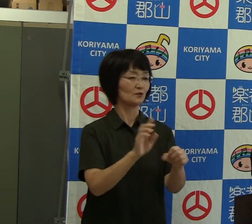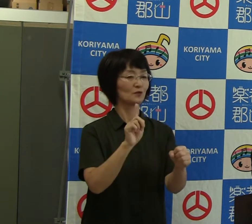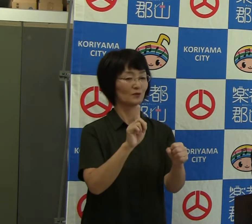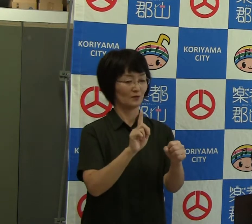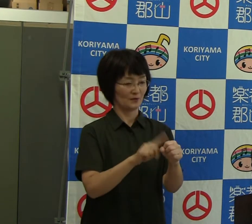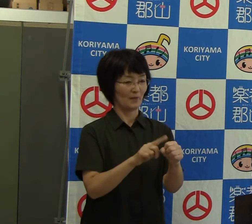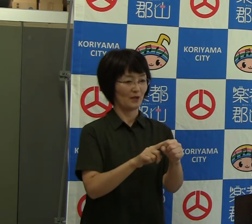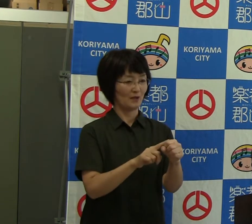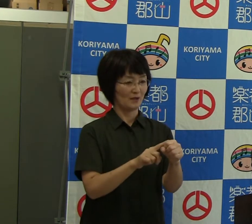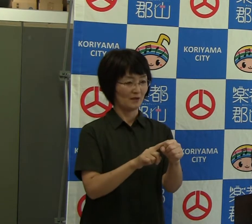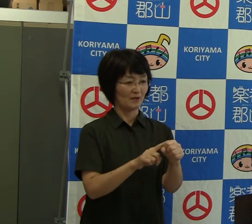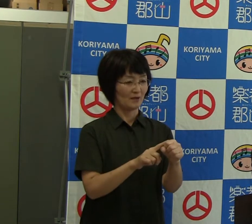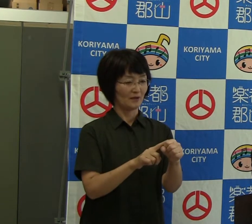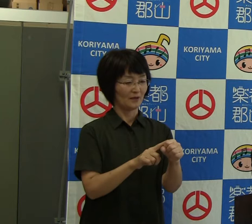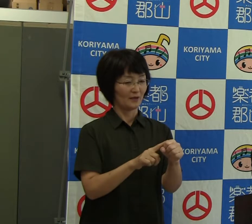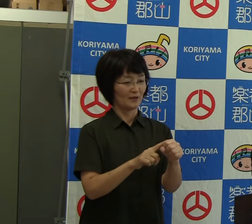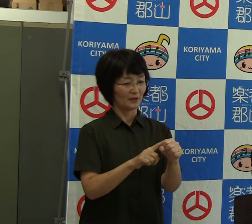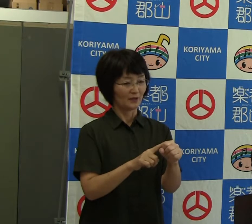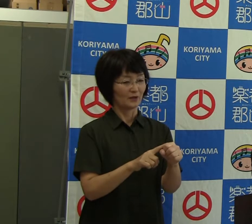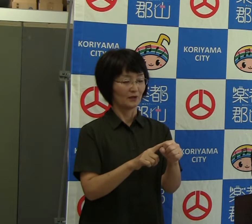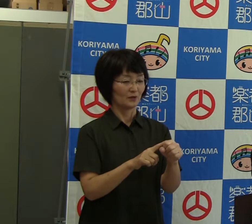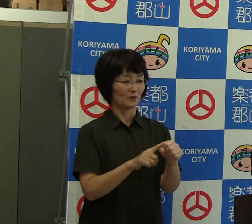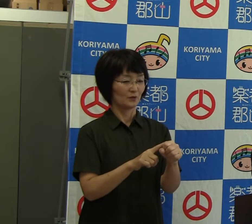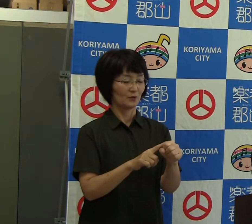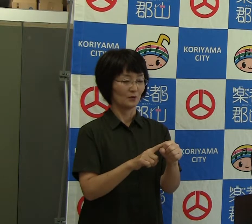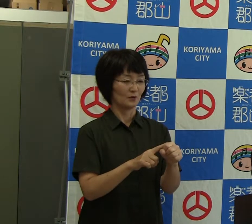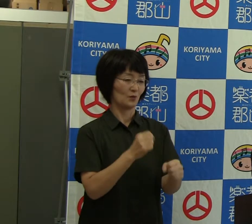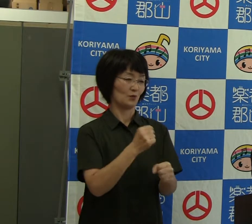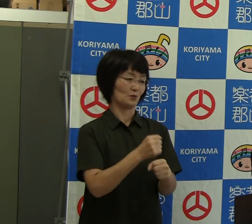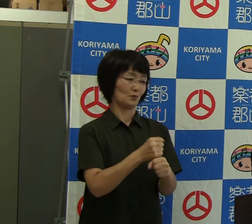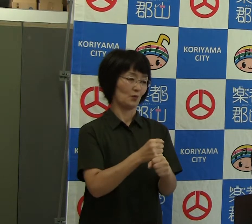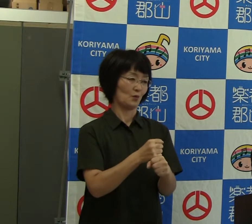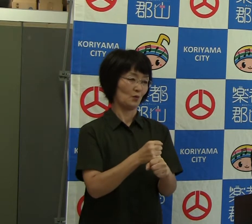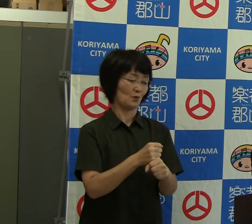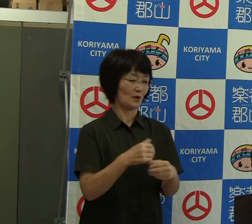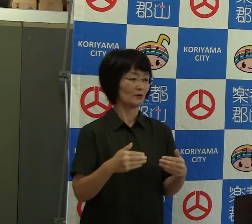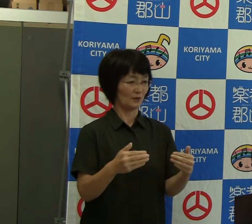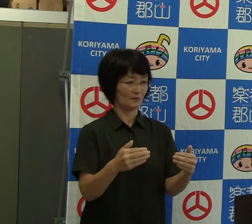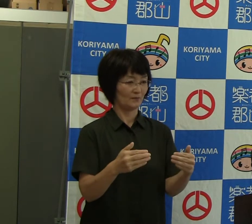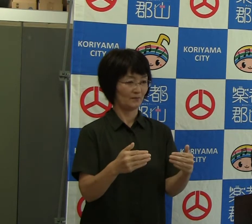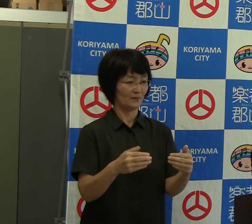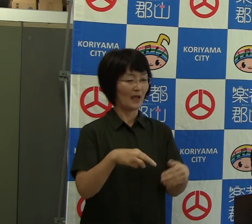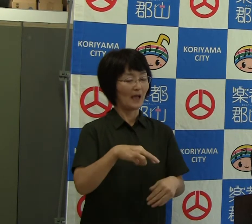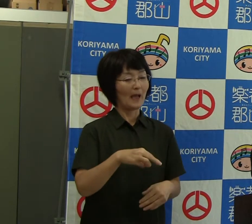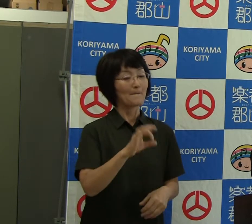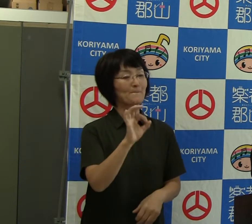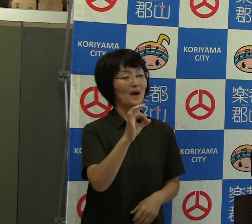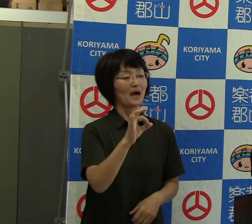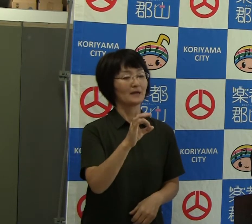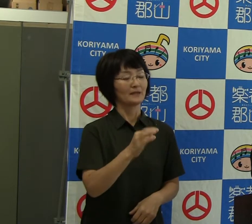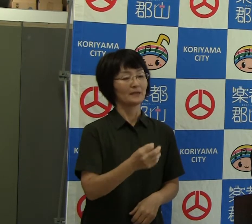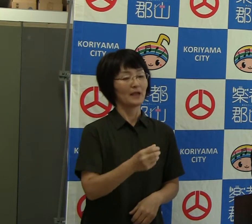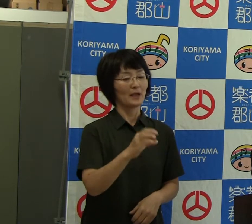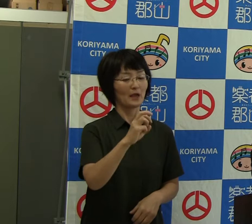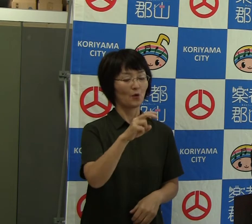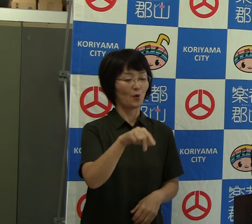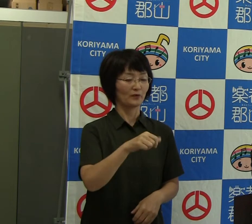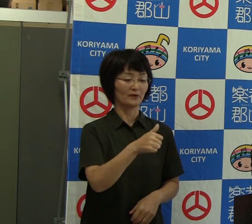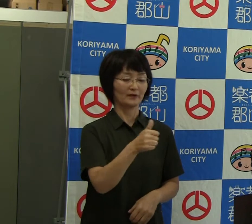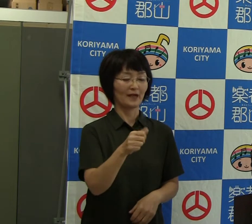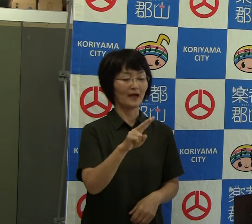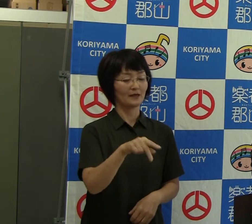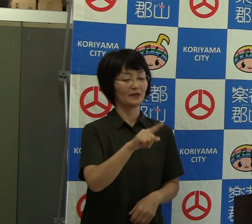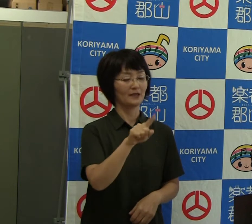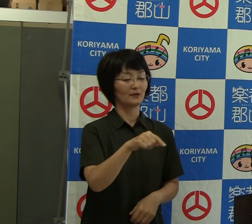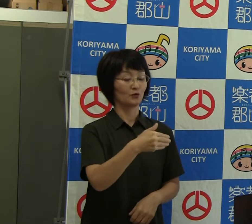ということが今進んでおりますので、まあ、いわゆるマネーロンダリングですね、防止するというようなこと